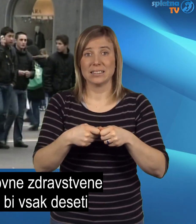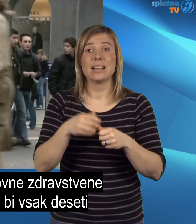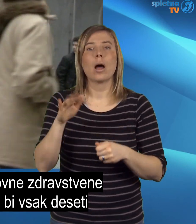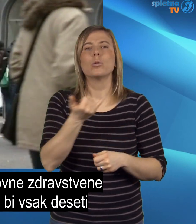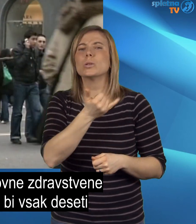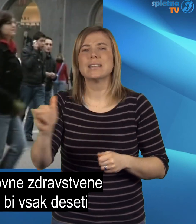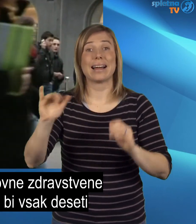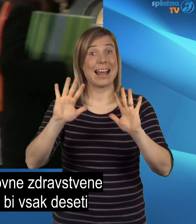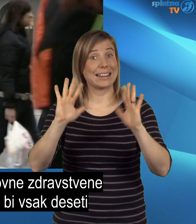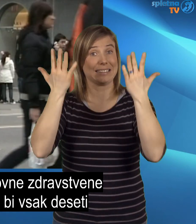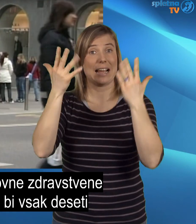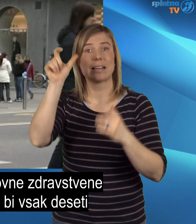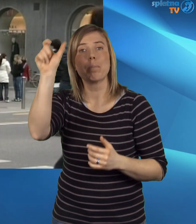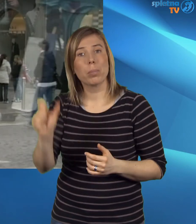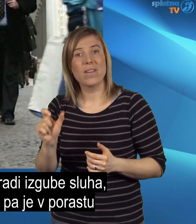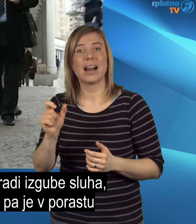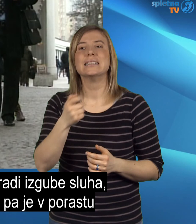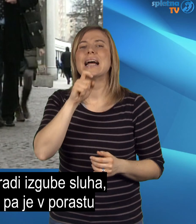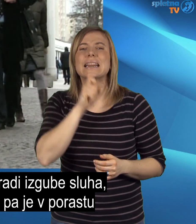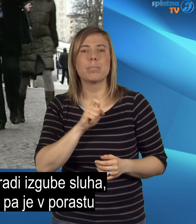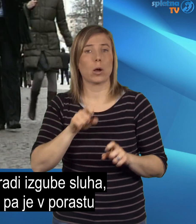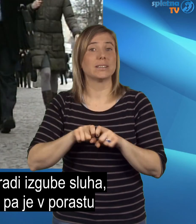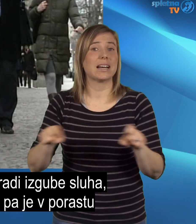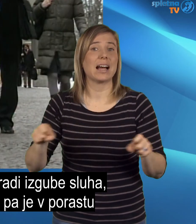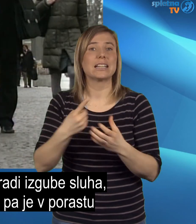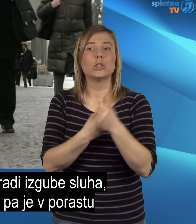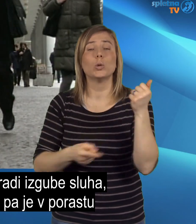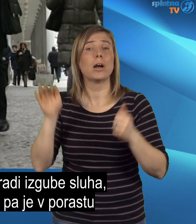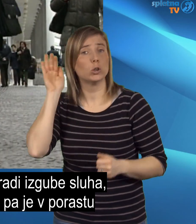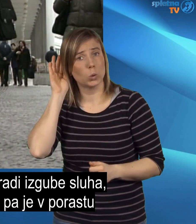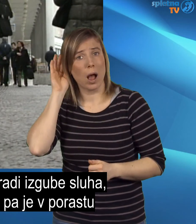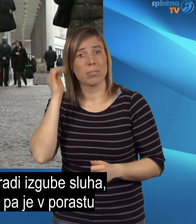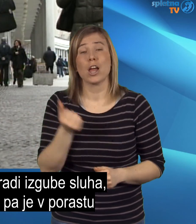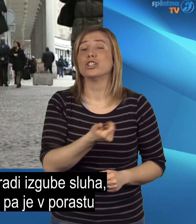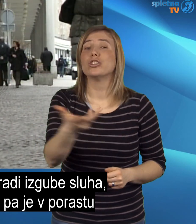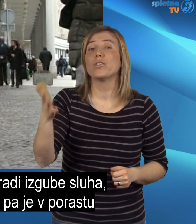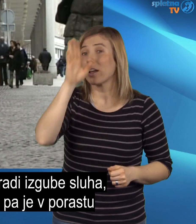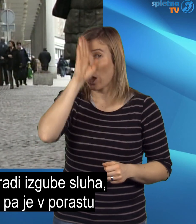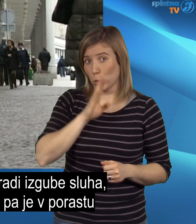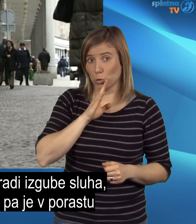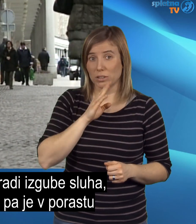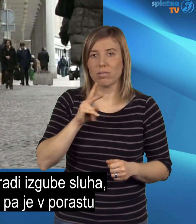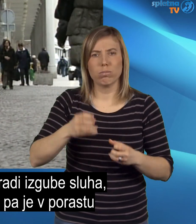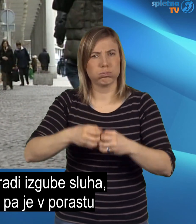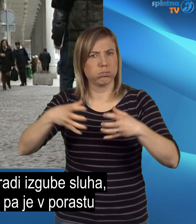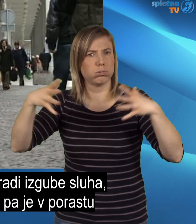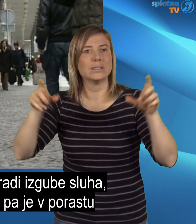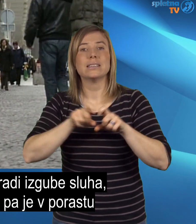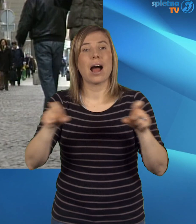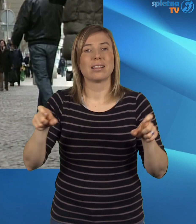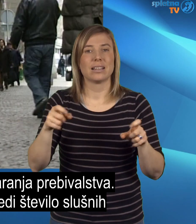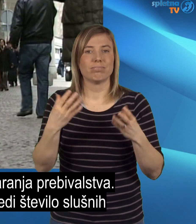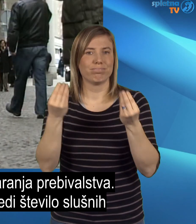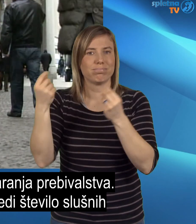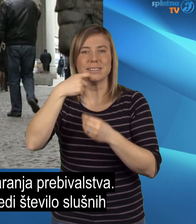naj bi vsak 10. prebivalec trpel zaradi izgube sluha, število naglušnih pa je v porastu predvsem zaradi staranja